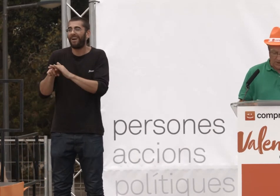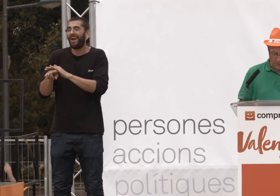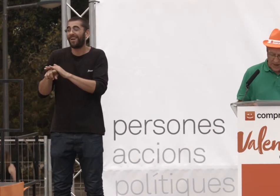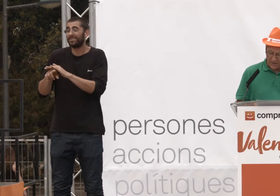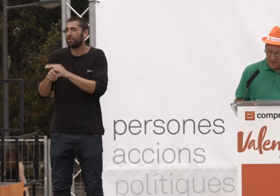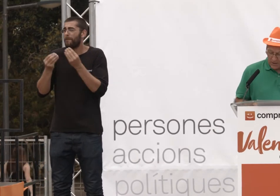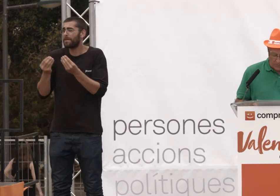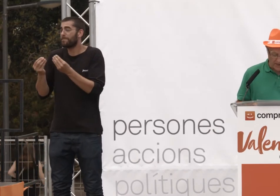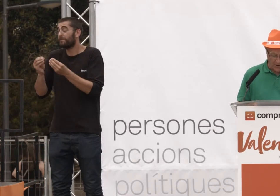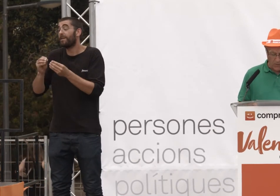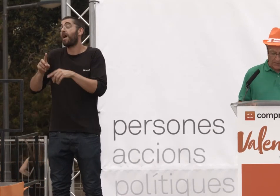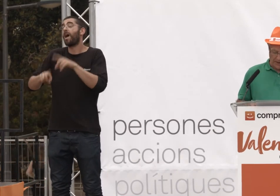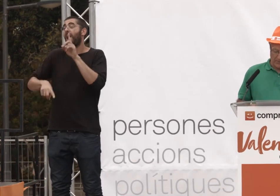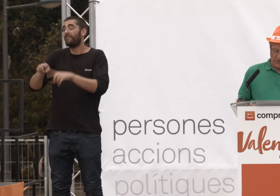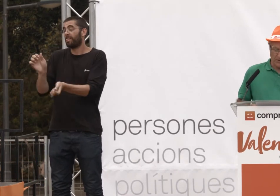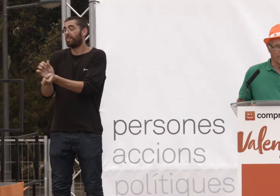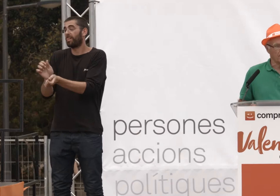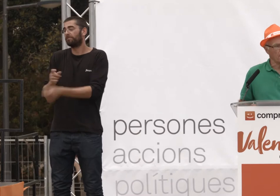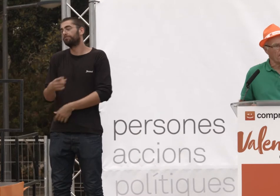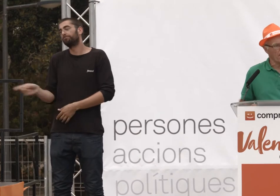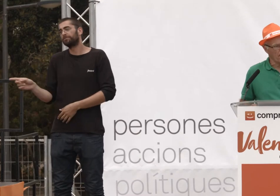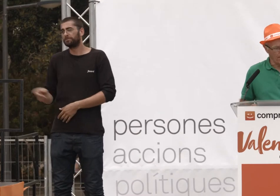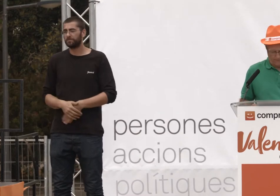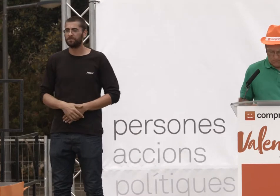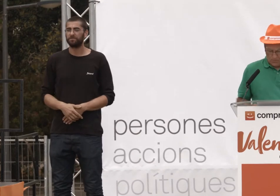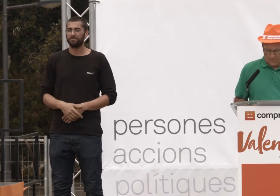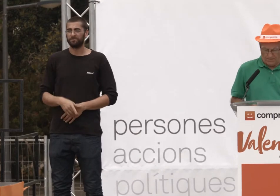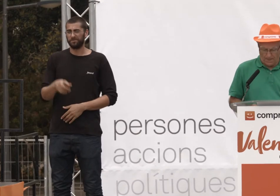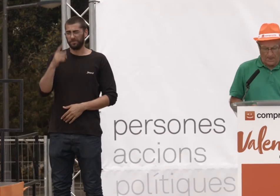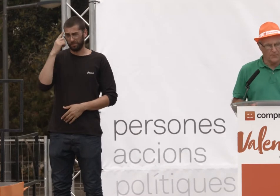en els tribunals, com sabeu molt bé.